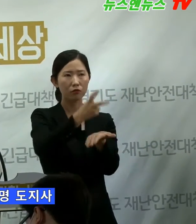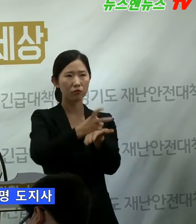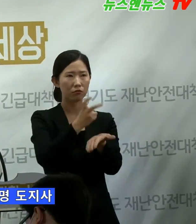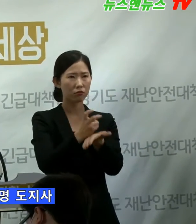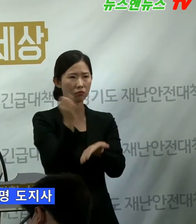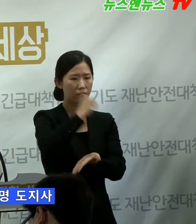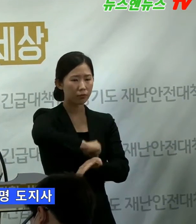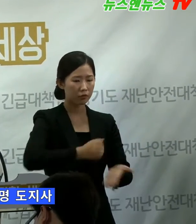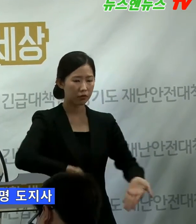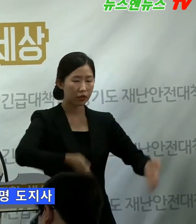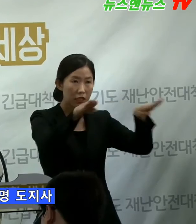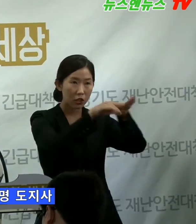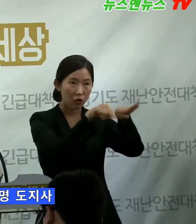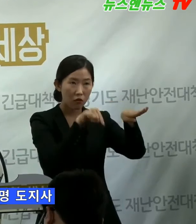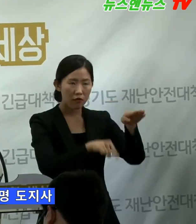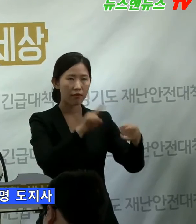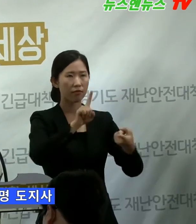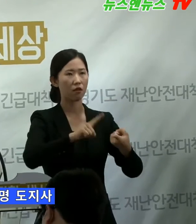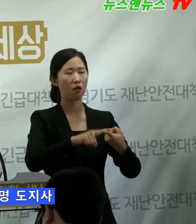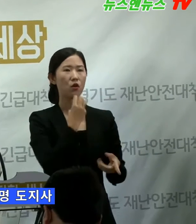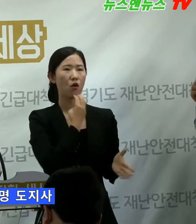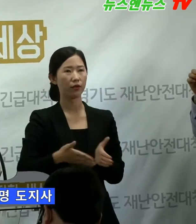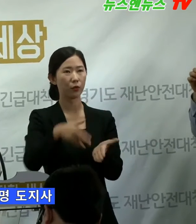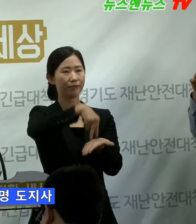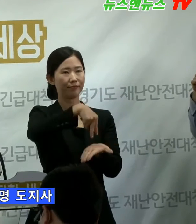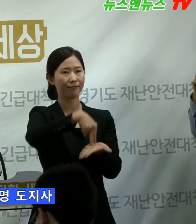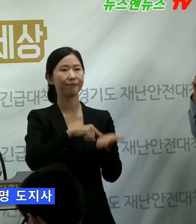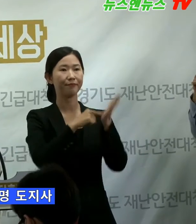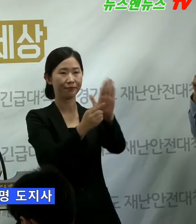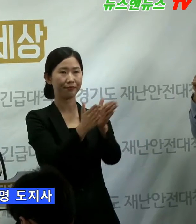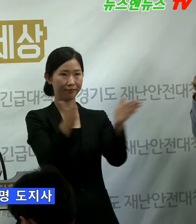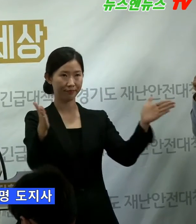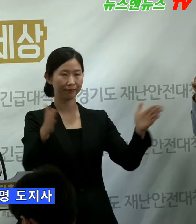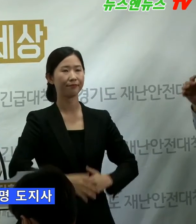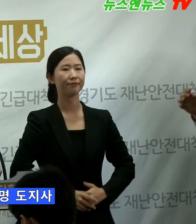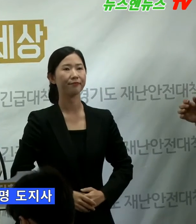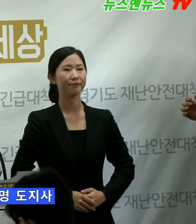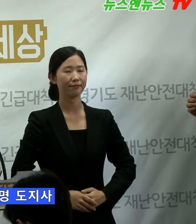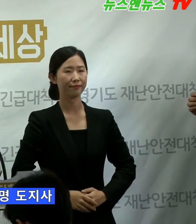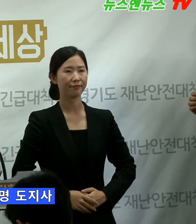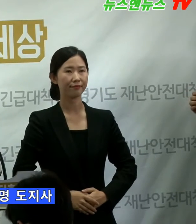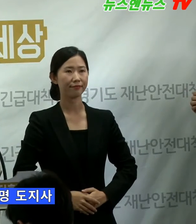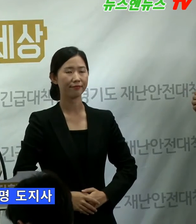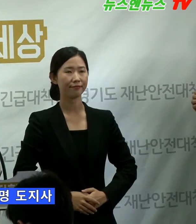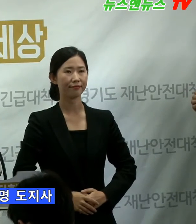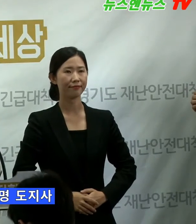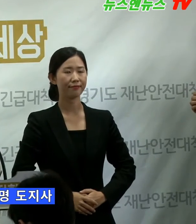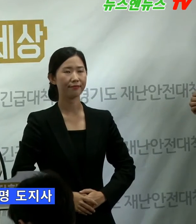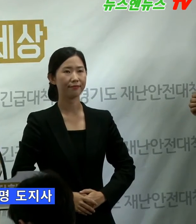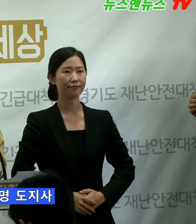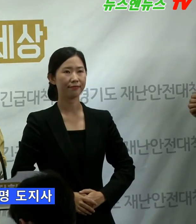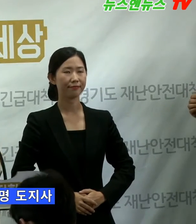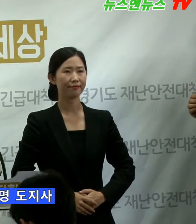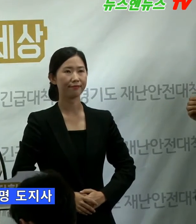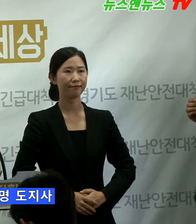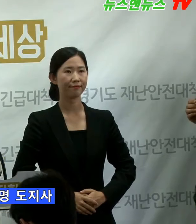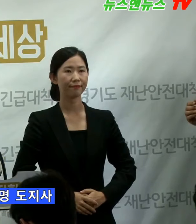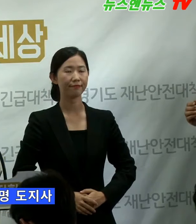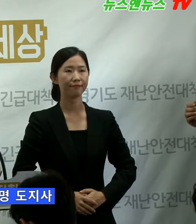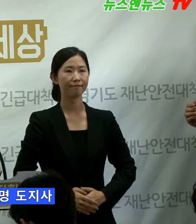다용시설에 대한 경기도 조치계획에 대한 내용이 되겠습니다. 먼저 도지사께서 발표하시겠습니다. 네,